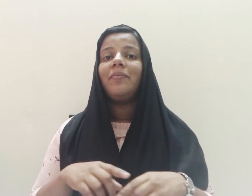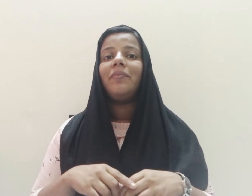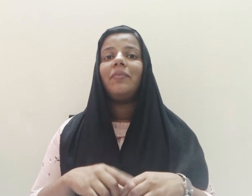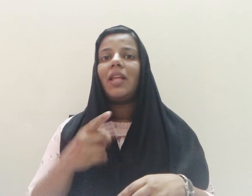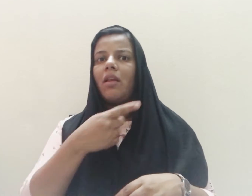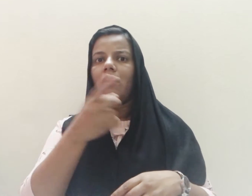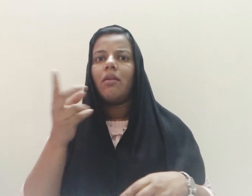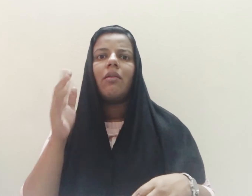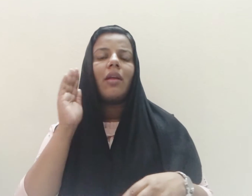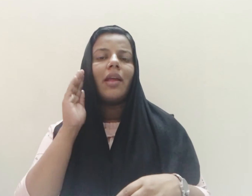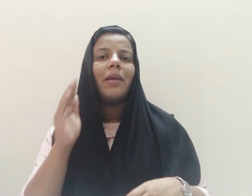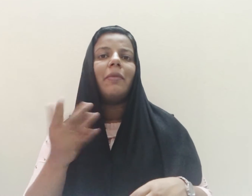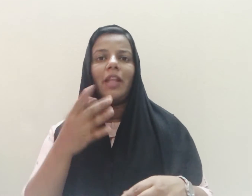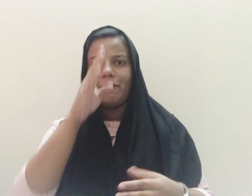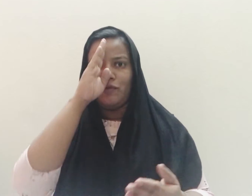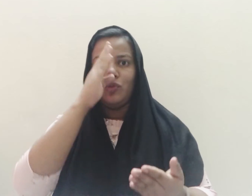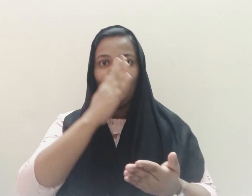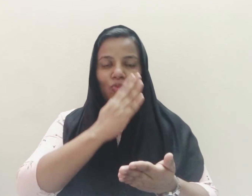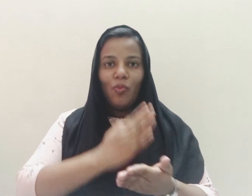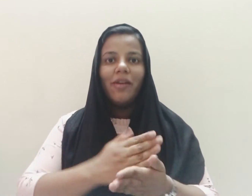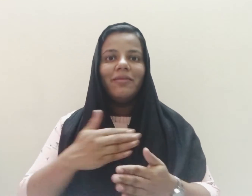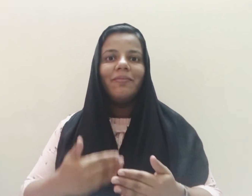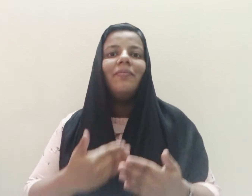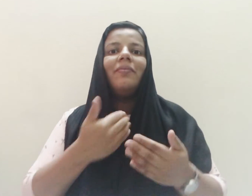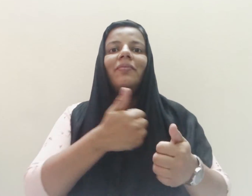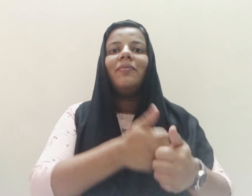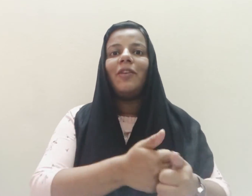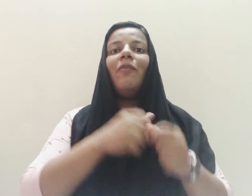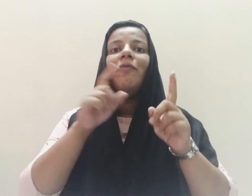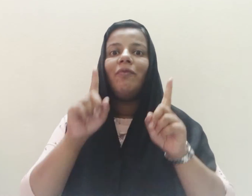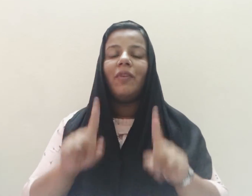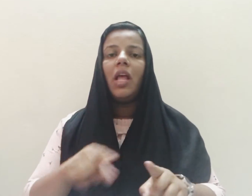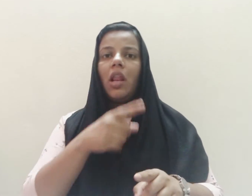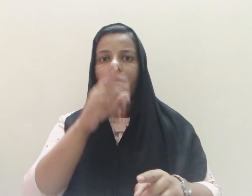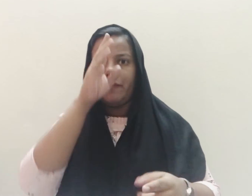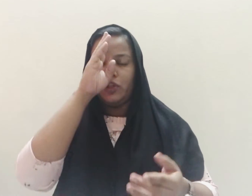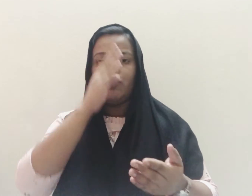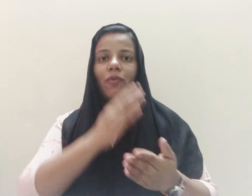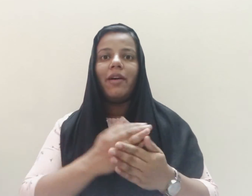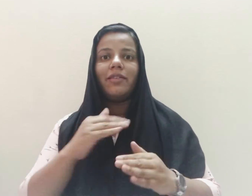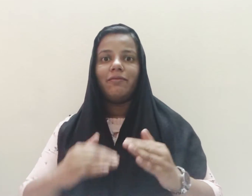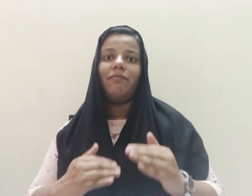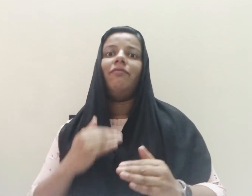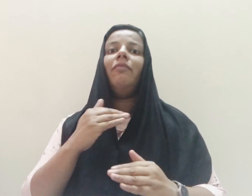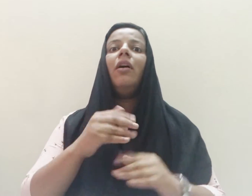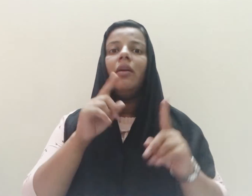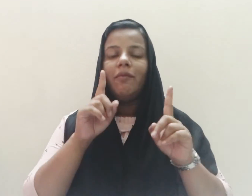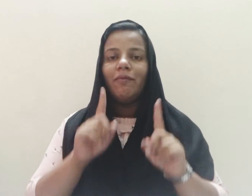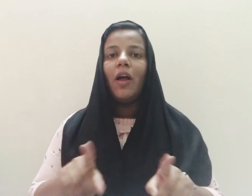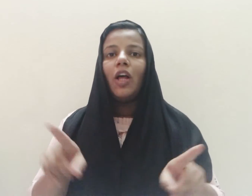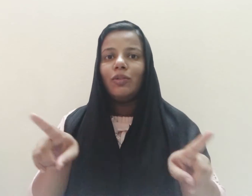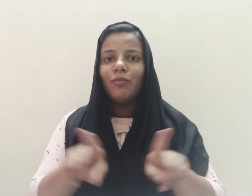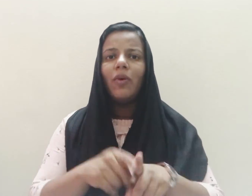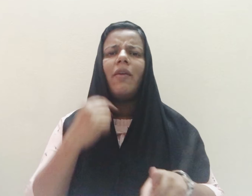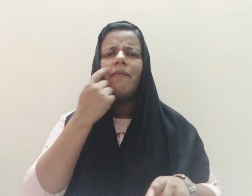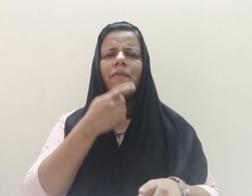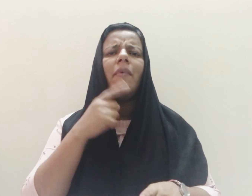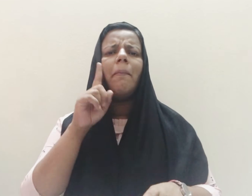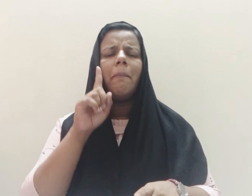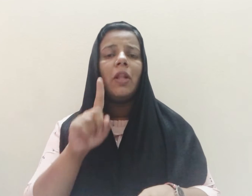ആമേൻ മറ്റുള്ളവരെ വിശ്വാസത്തിലേക്ക് നയിക്കുന്നതും മറ്റുള്ളവർക്ക് വിശ്വാസം വർദ്ധിപ്പിക്കുന്നതുമായ വാക്കുകളല്ലാതെ